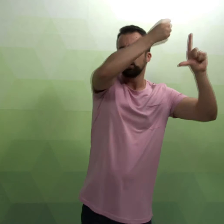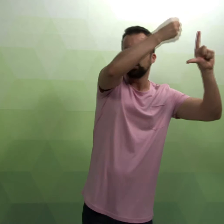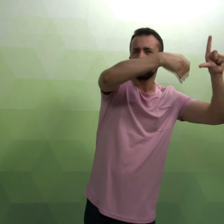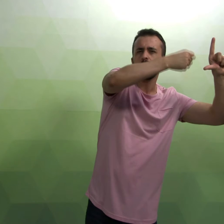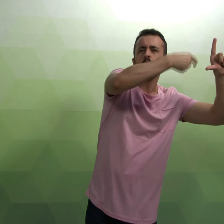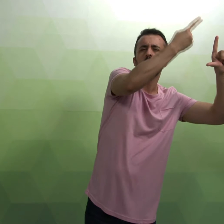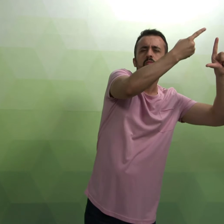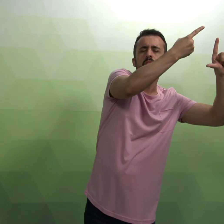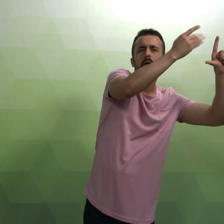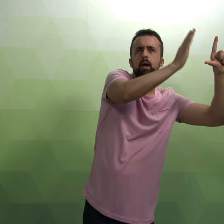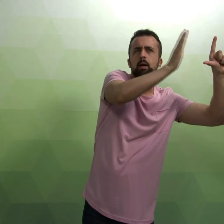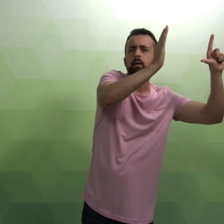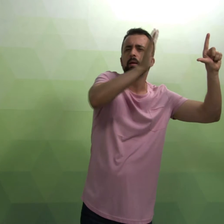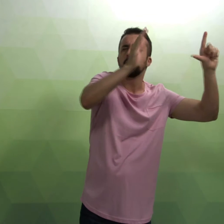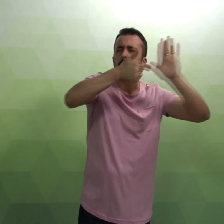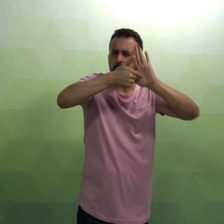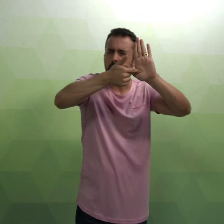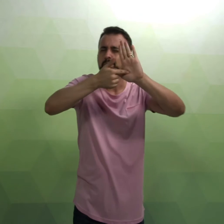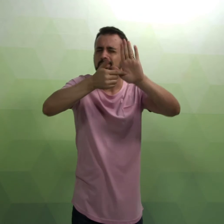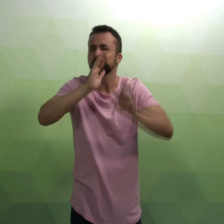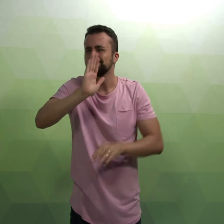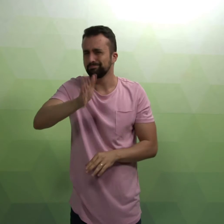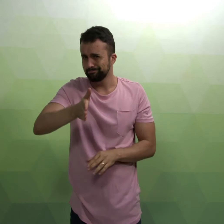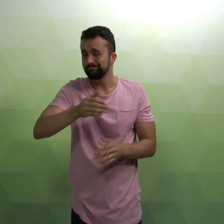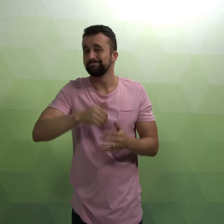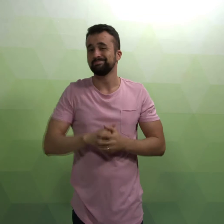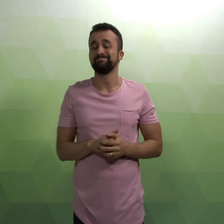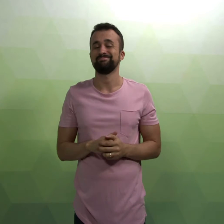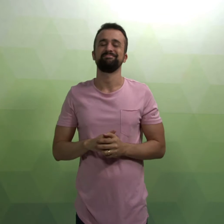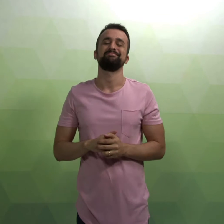Como vimos, mostrando desde a aula 1.